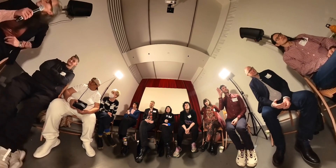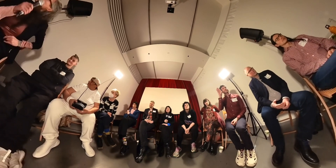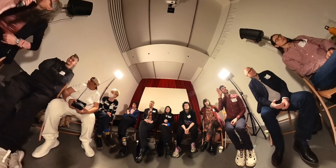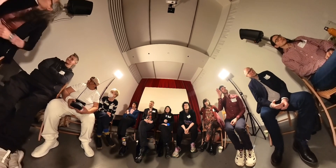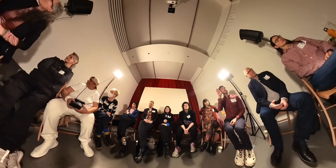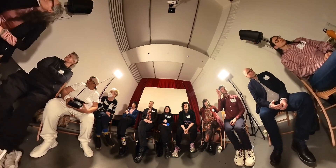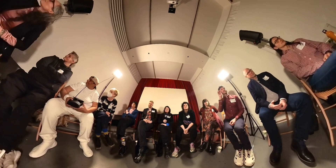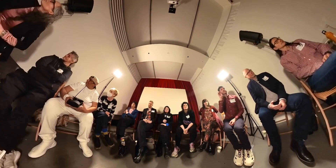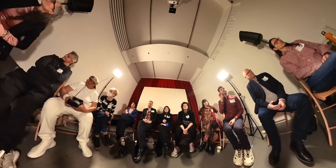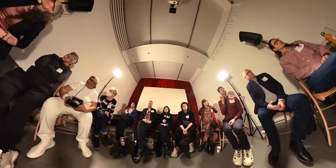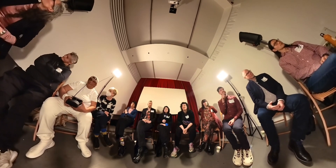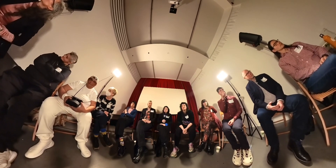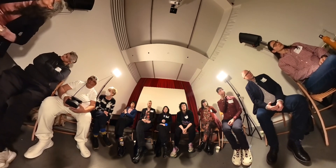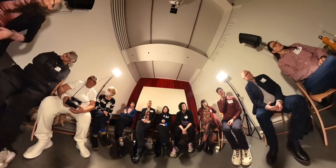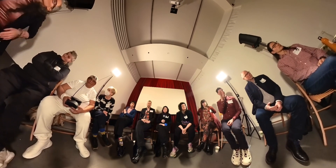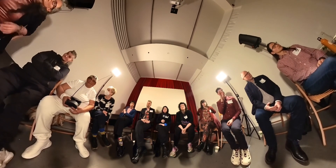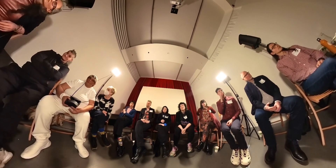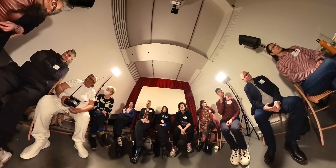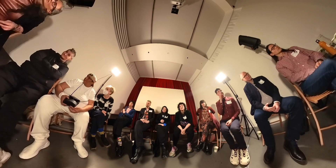Můžeme to přerušit.